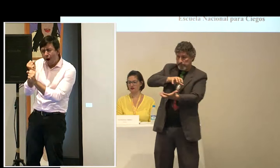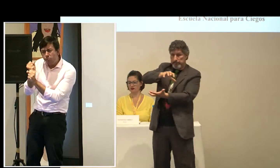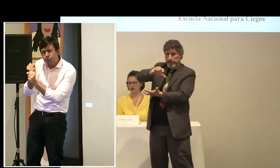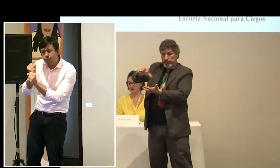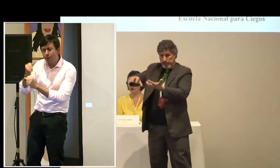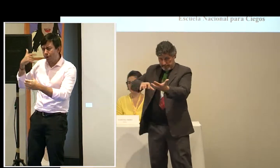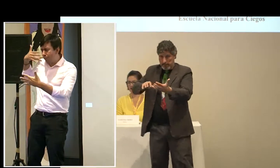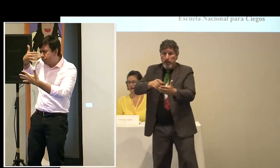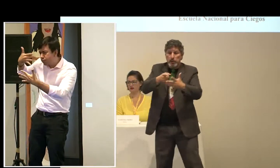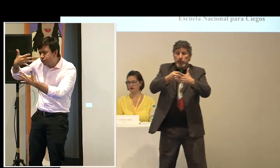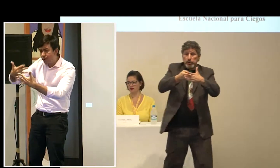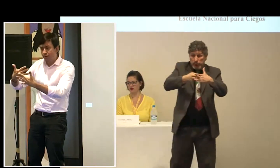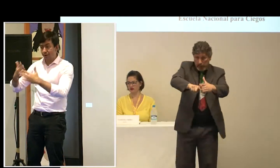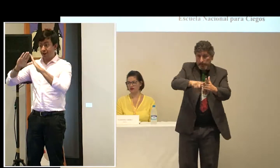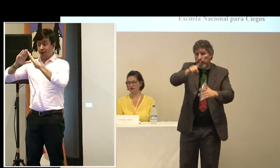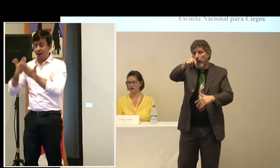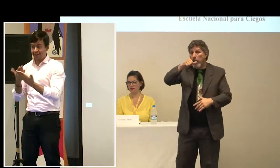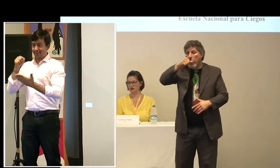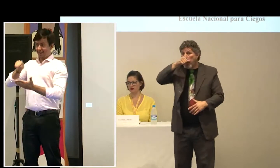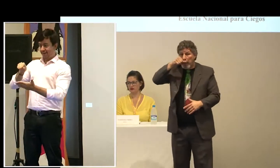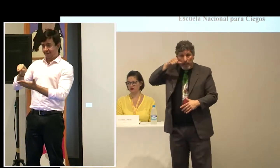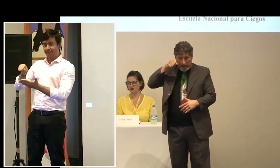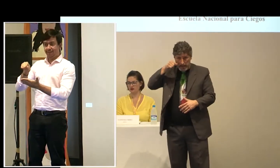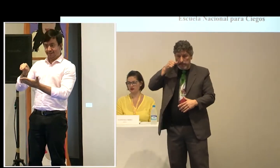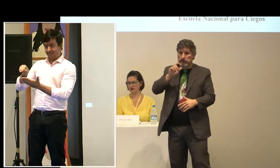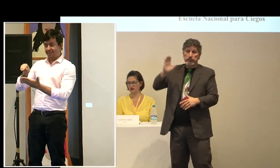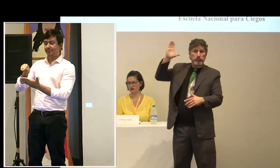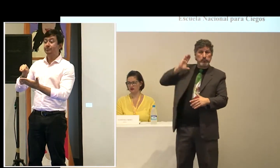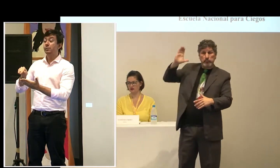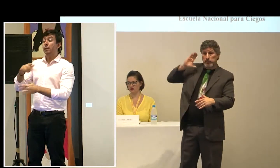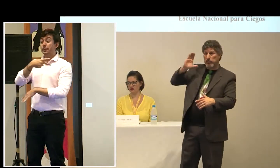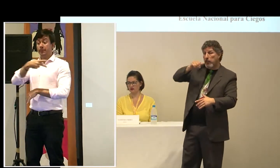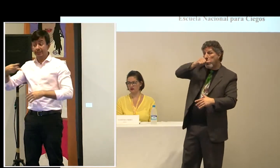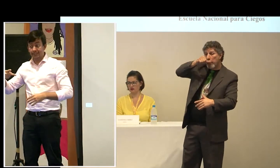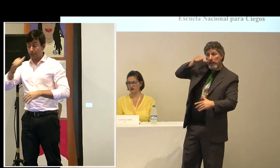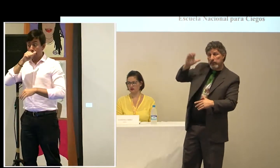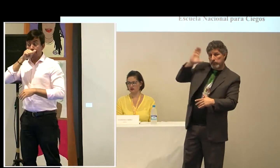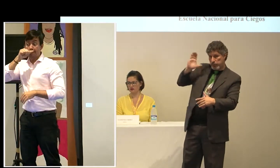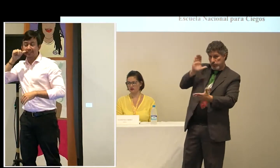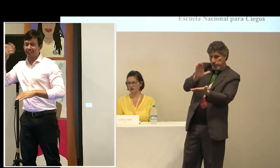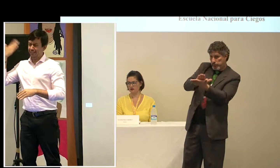de Surdos do México faz 150 anos.